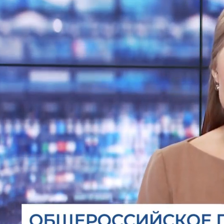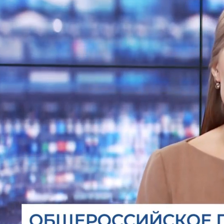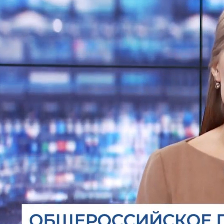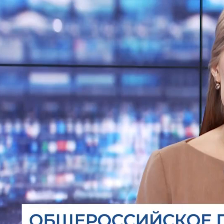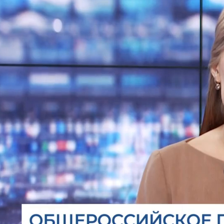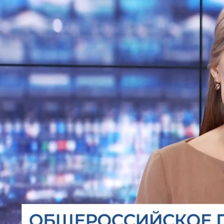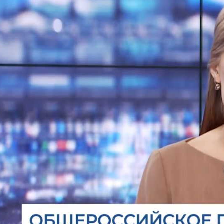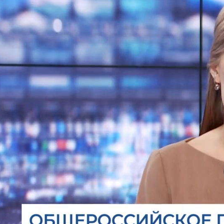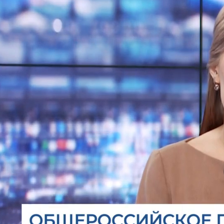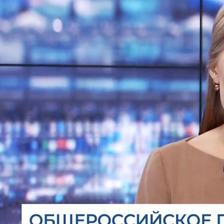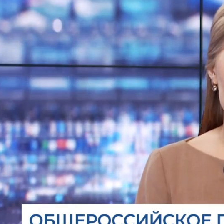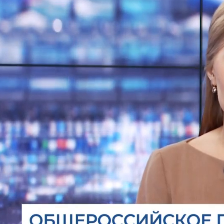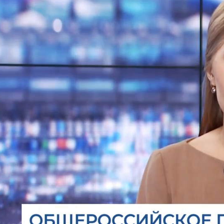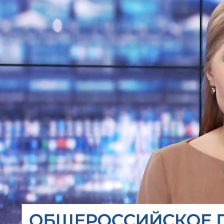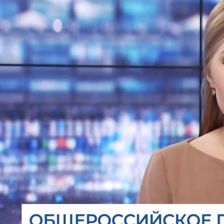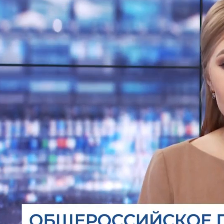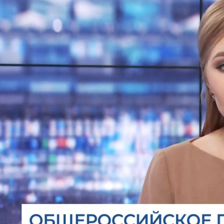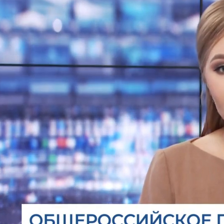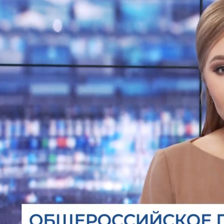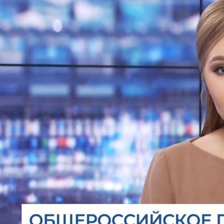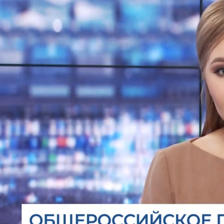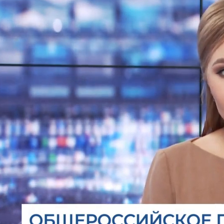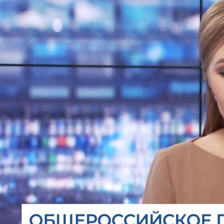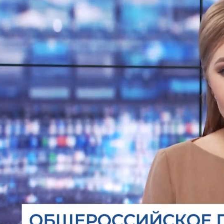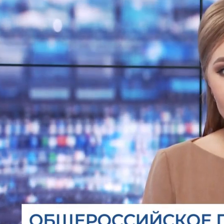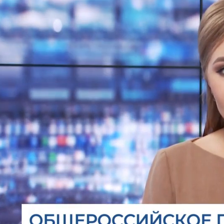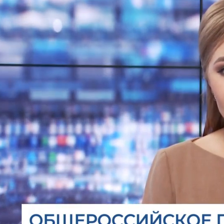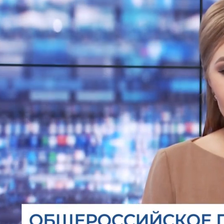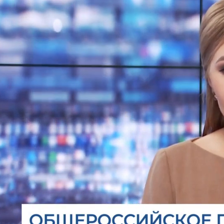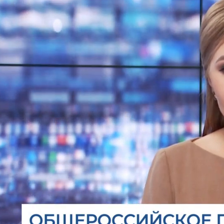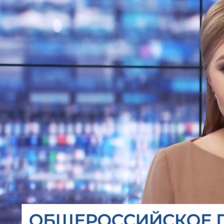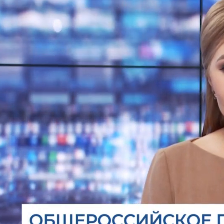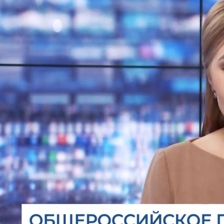выдают недостаточно средств защиты. По этому факту проведут проверку.